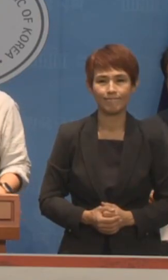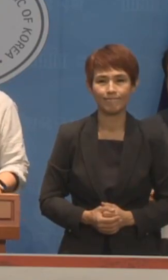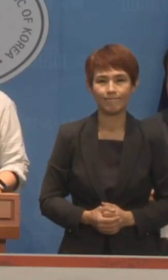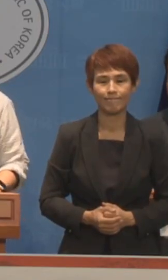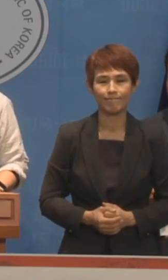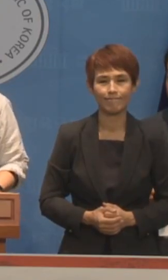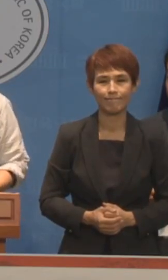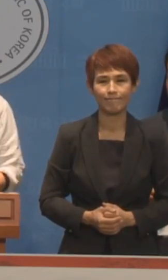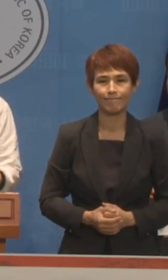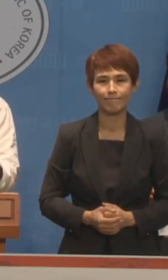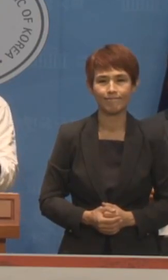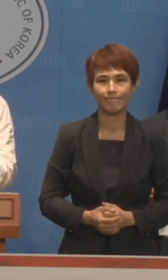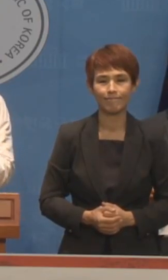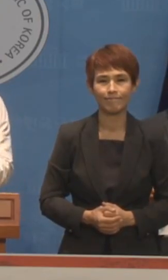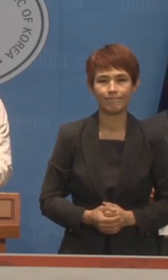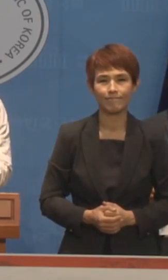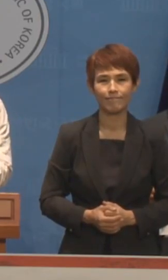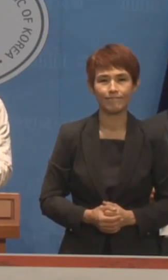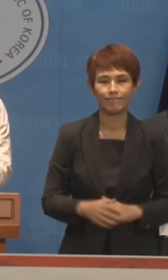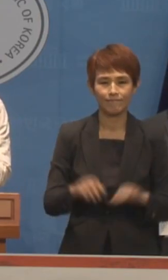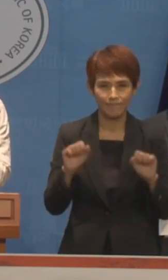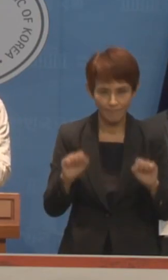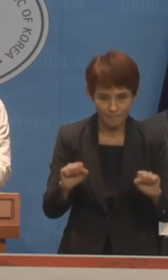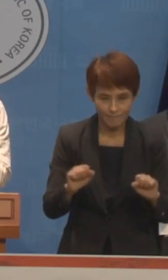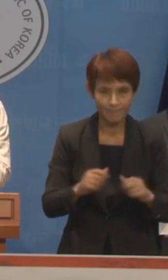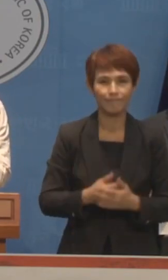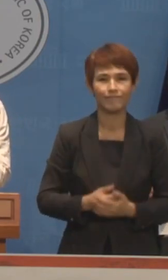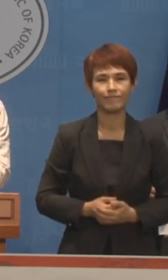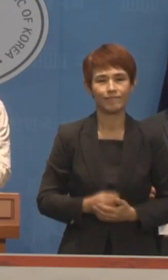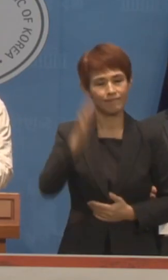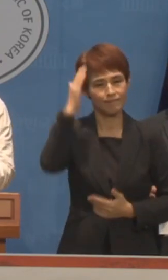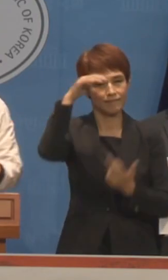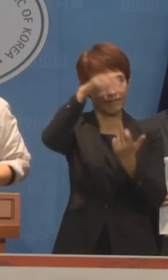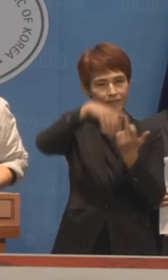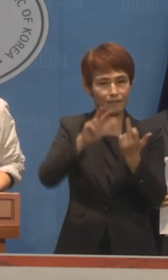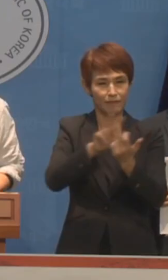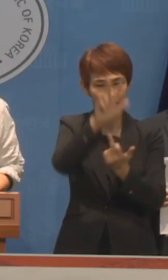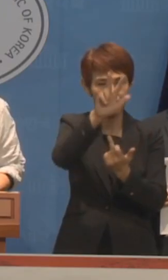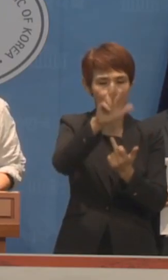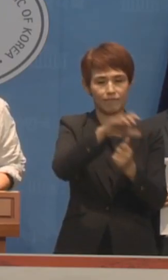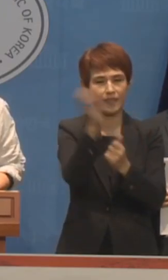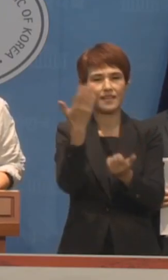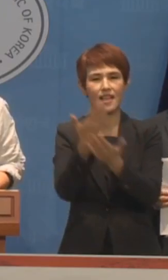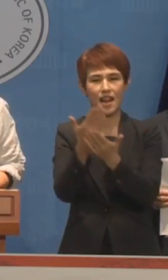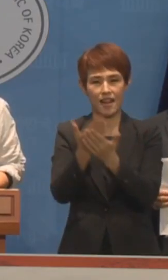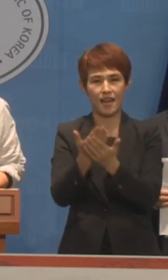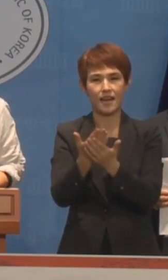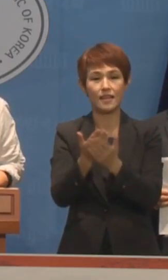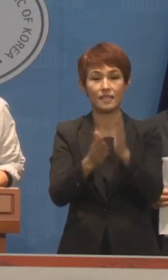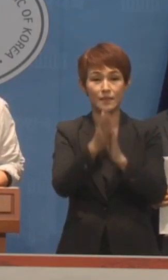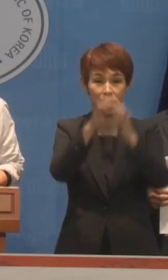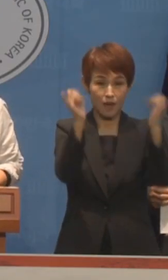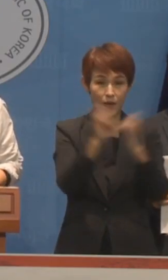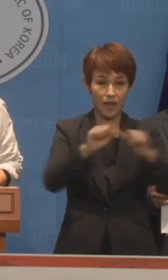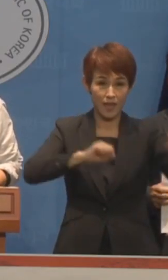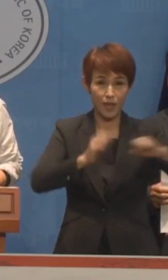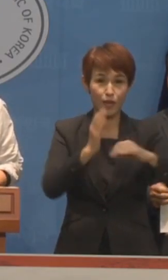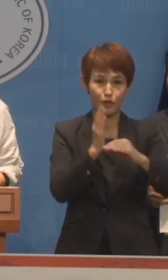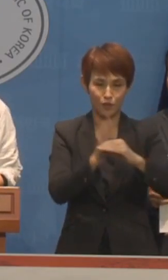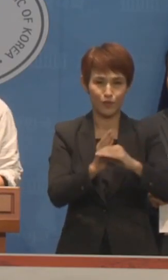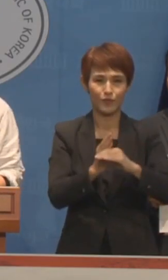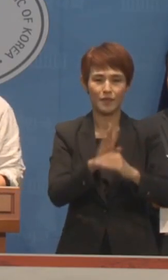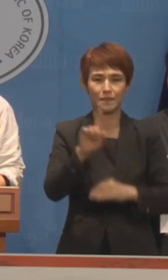네, 감사합니다. 안녕하십니까. 탈석탄법 제정을 위한 시민사회연대에서 활동하고 있는 녹색연합